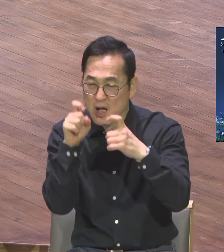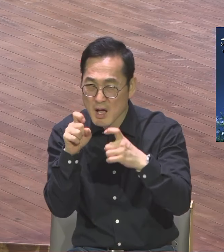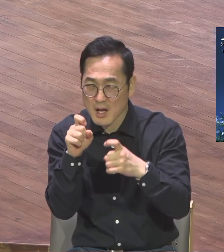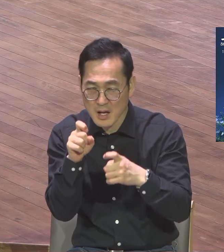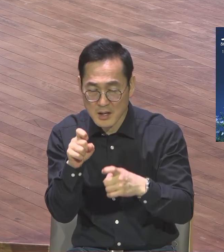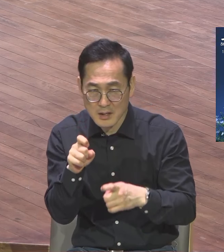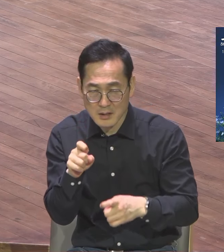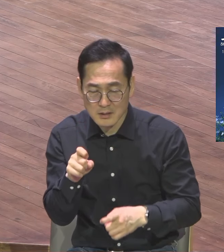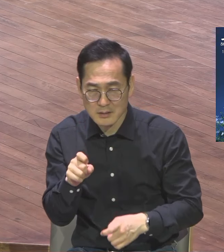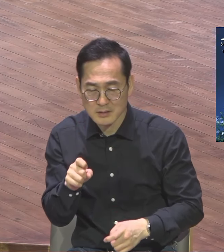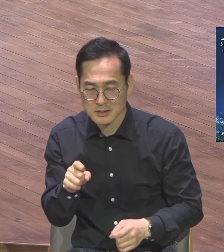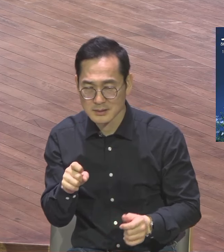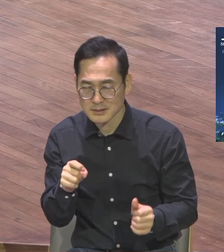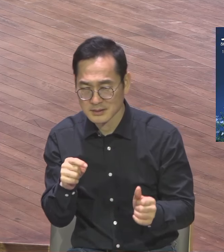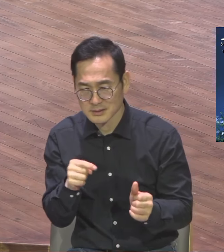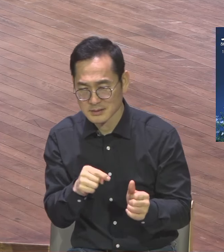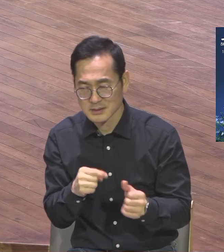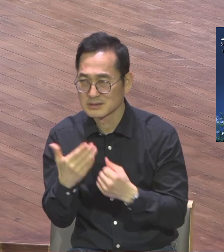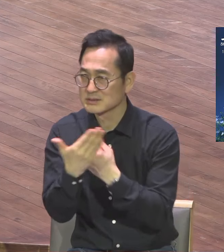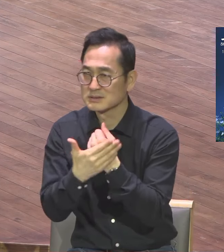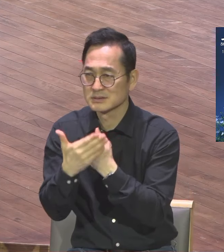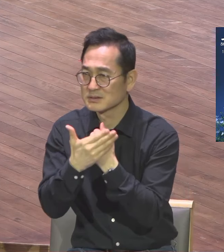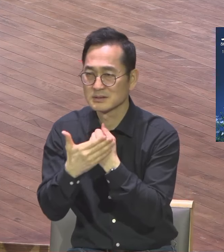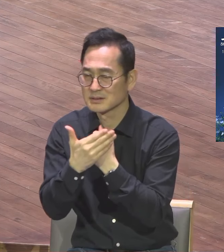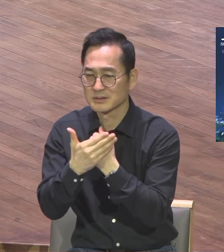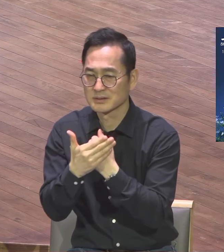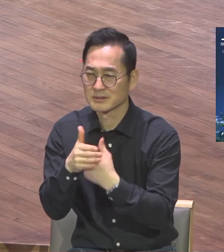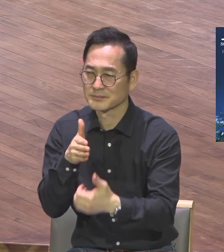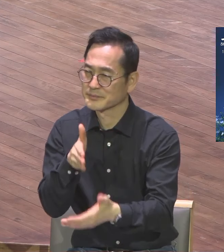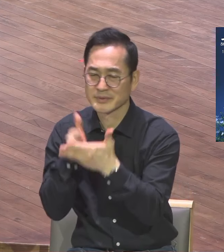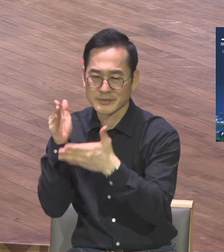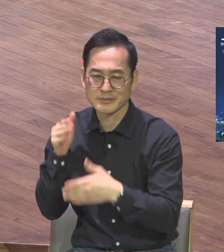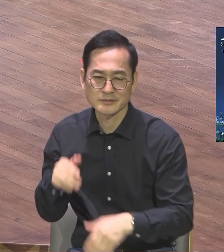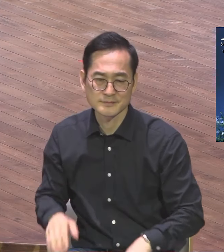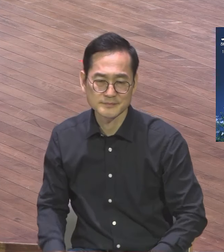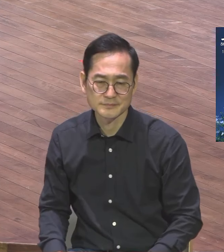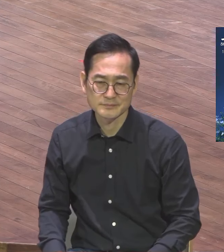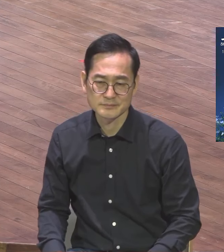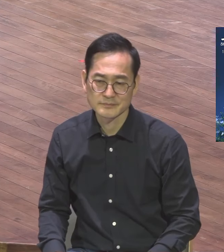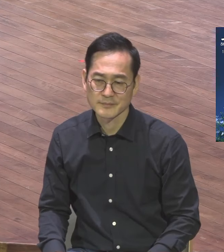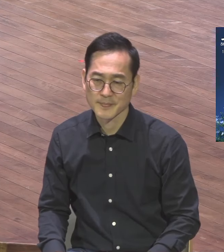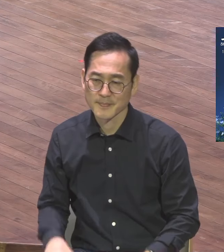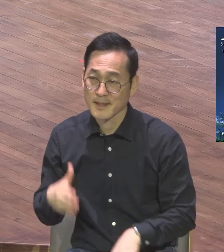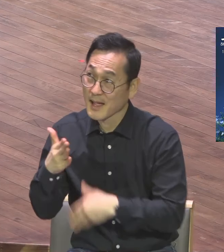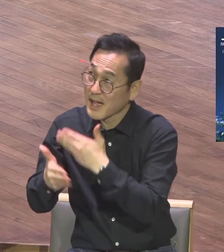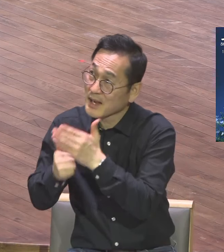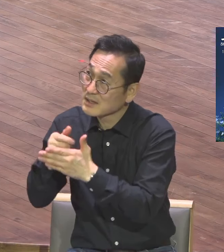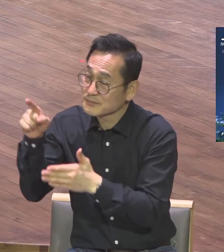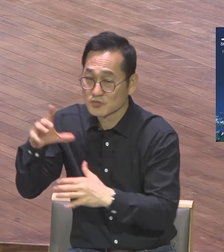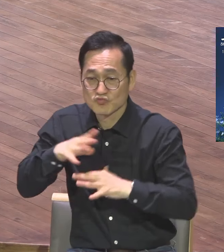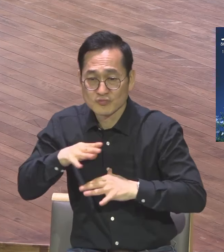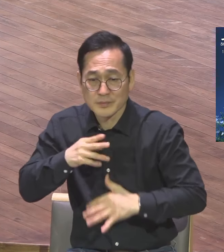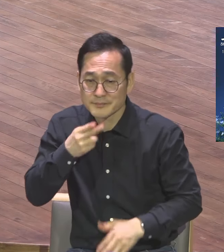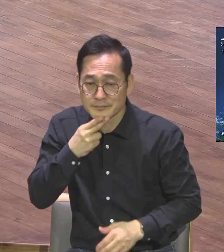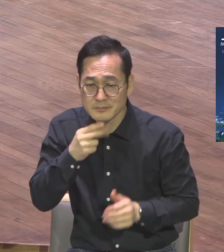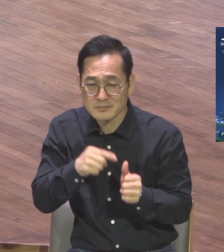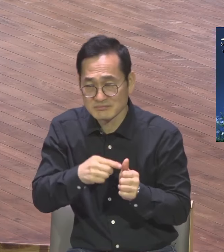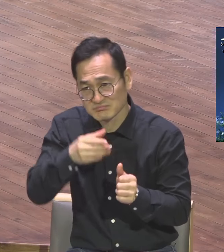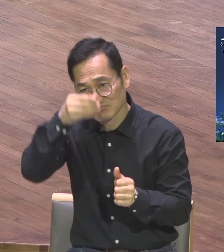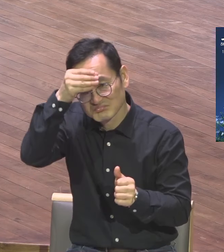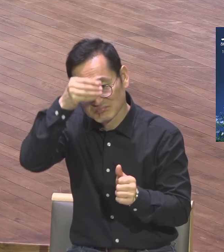그런 사람은요, 은혜 못 받은 사람이에요. 하나님 두려움 몰라서 하나님 질서가 있어, 질서.